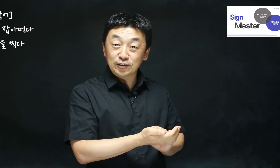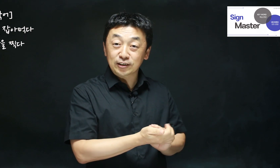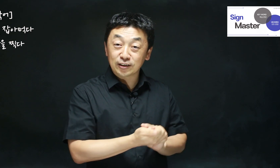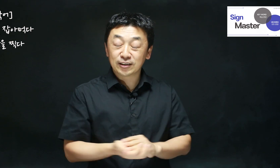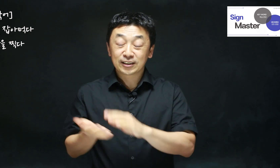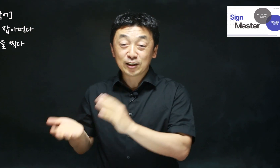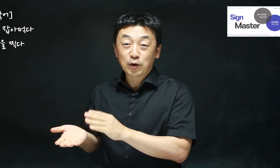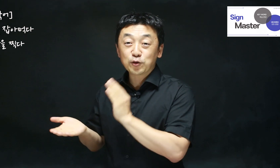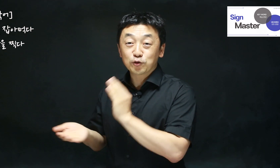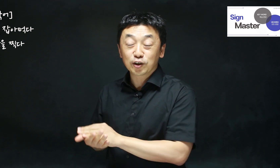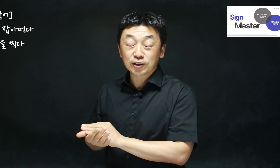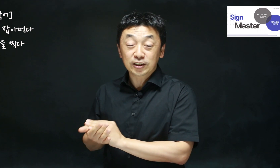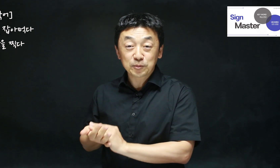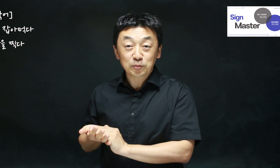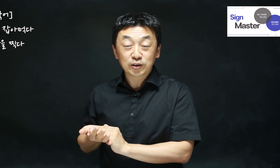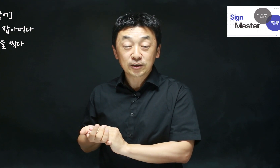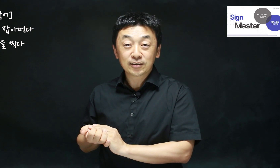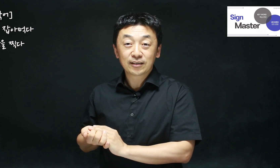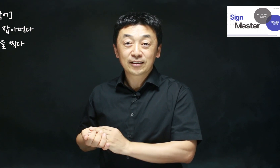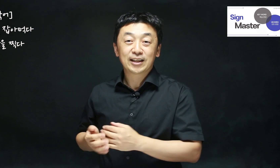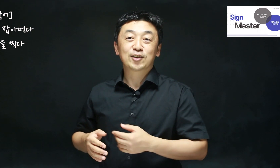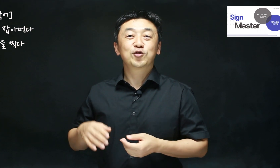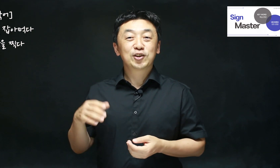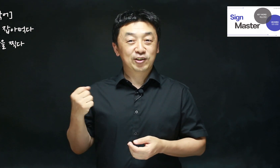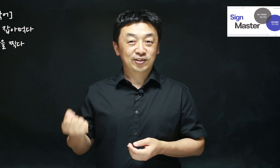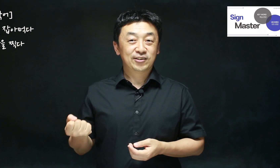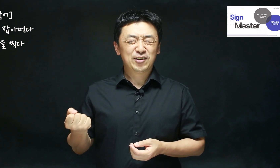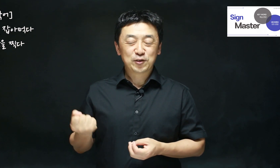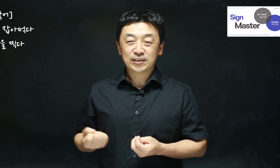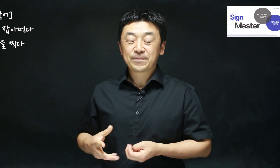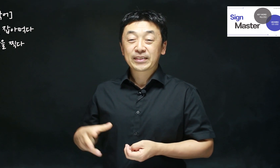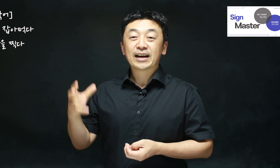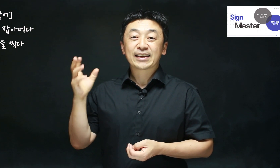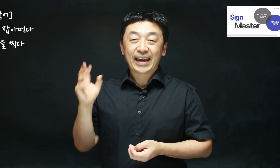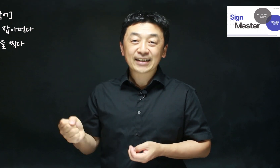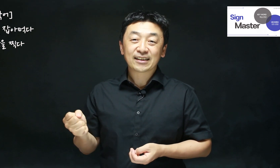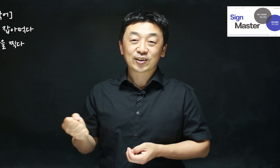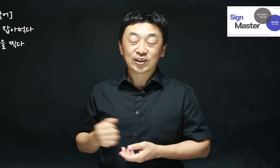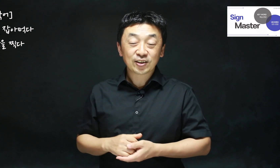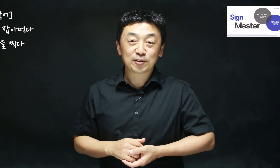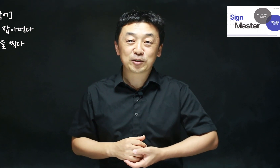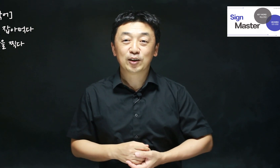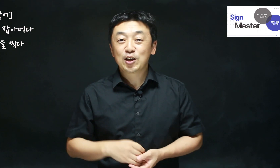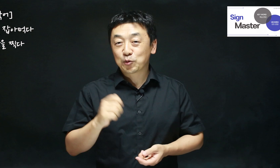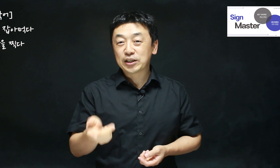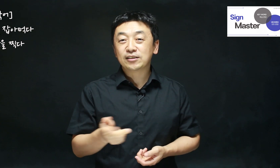거잖아요. 근데 관용 국어적인 의미는 뭐죠? 내가 주인이 됐어. 혹은 내가 계약했어. 이런 느낌이죠. 도장을